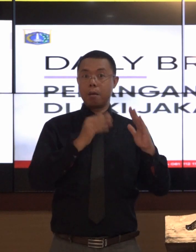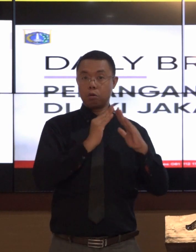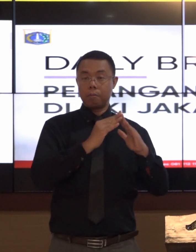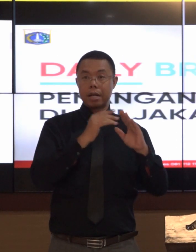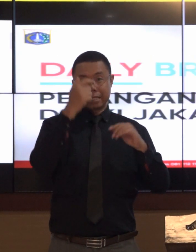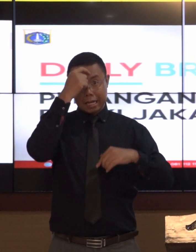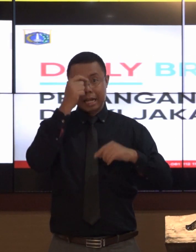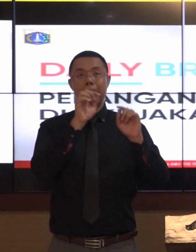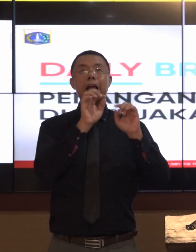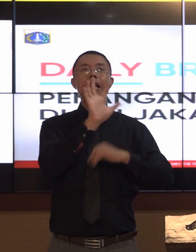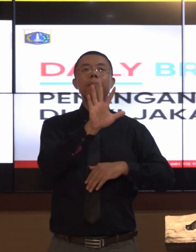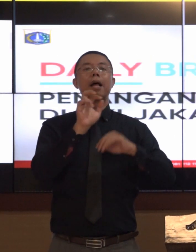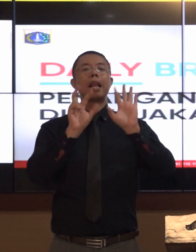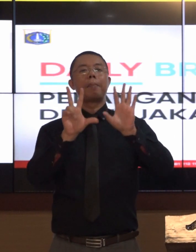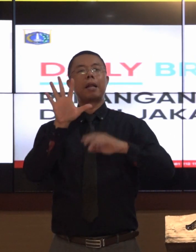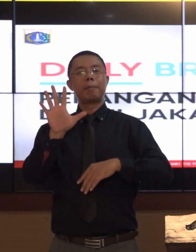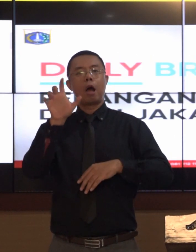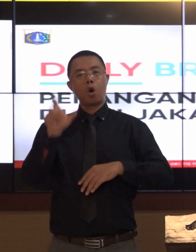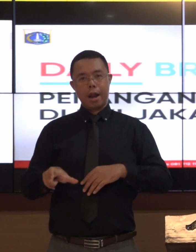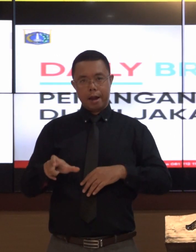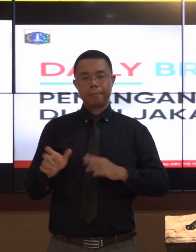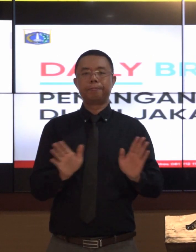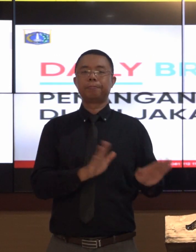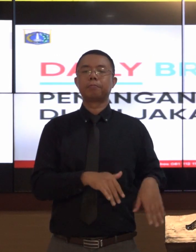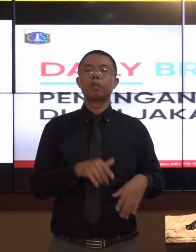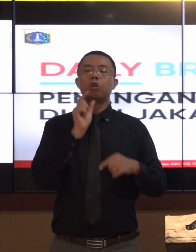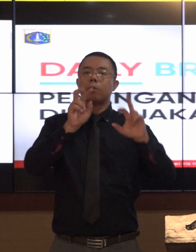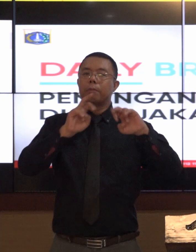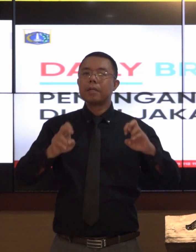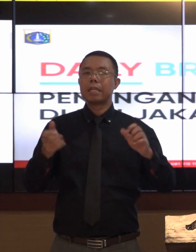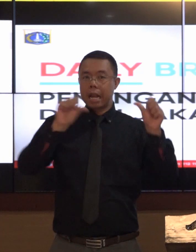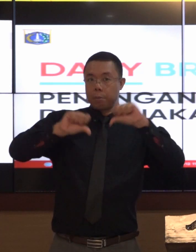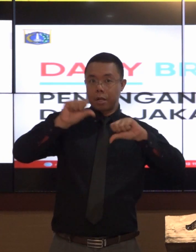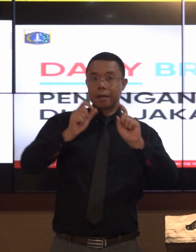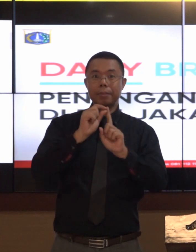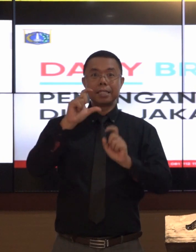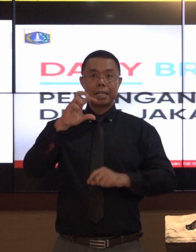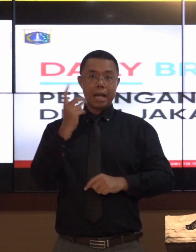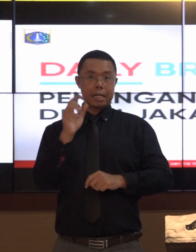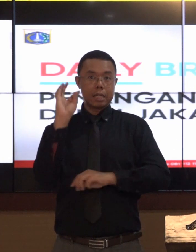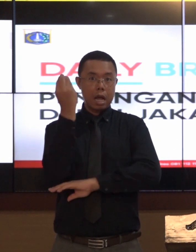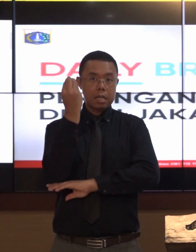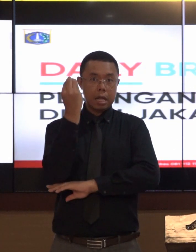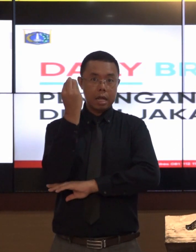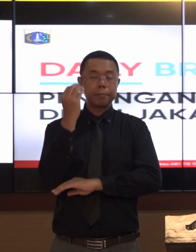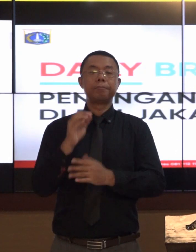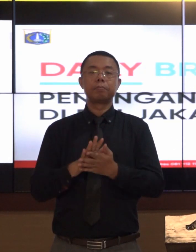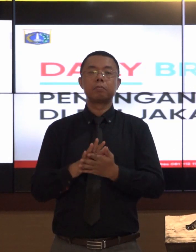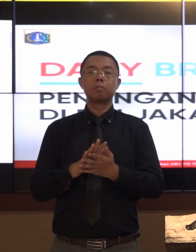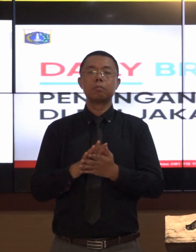sebesar 585 pasien untuk pemeriksaan laboratorium syiar di DKI Jakarta